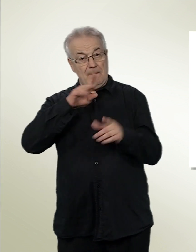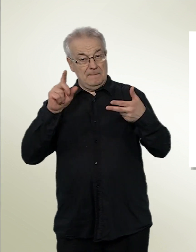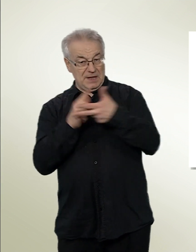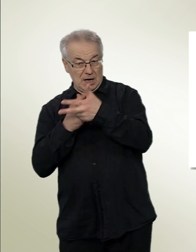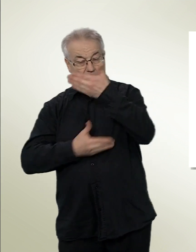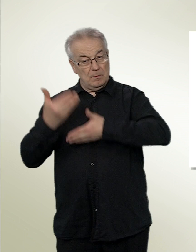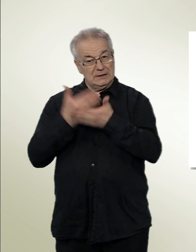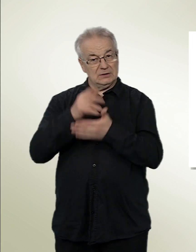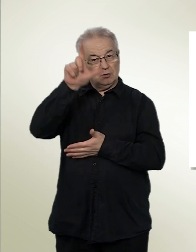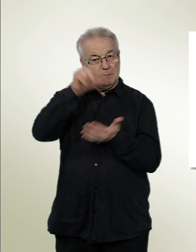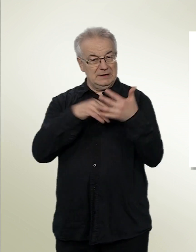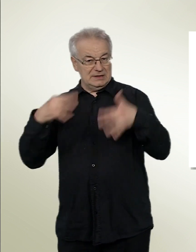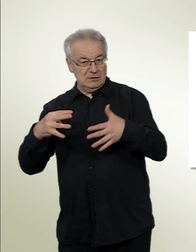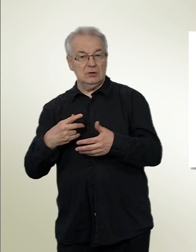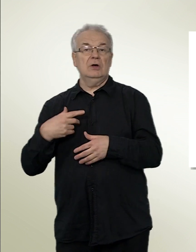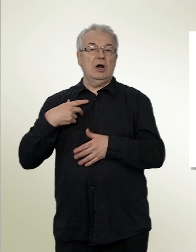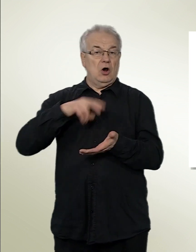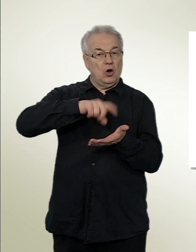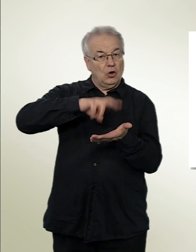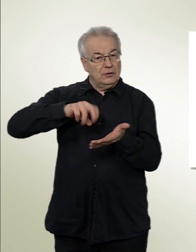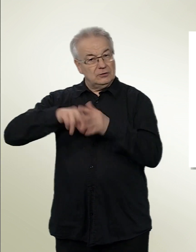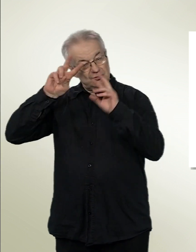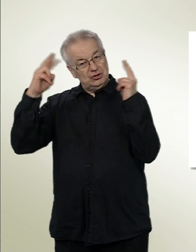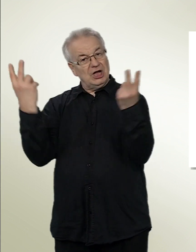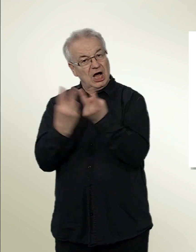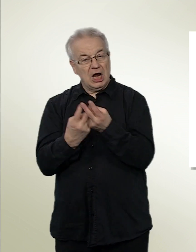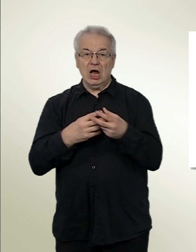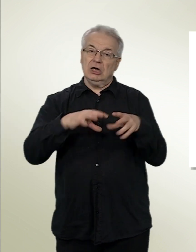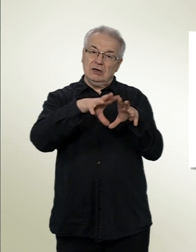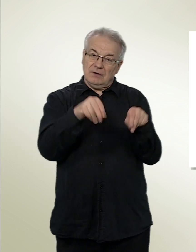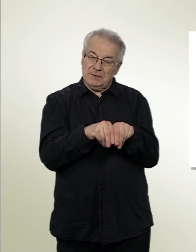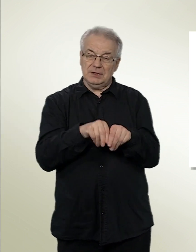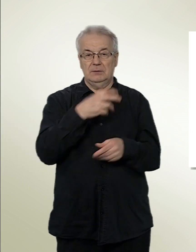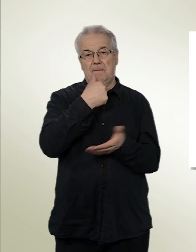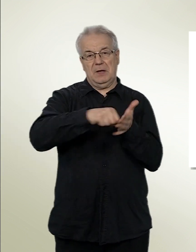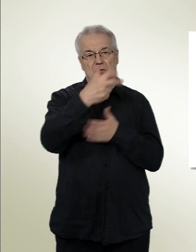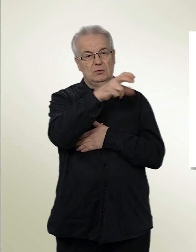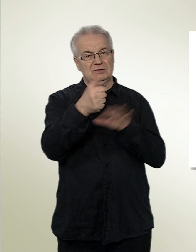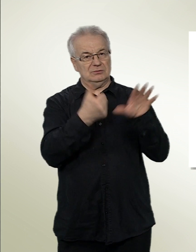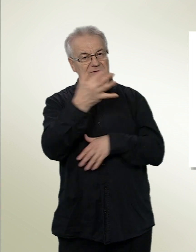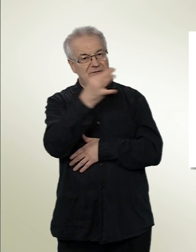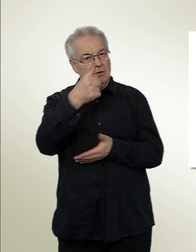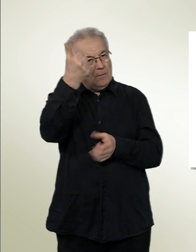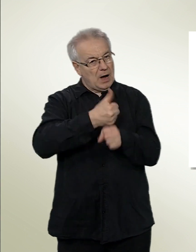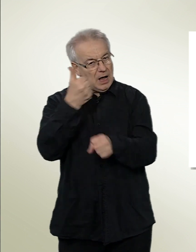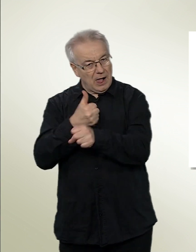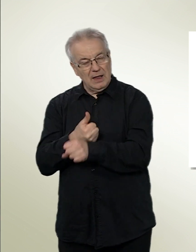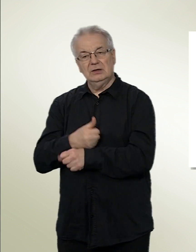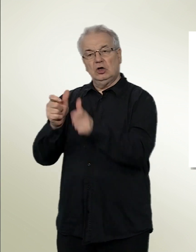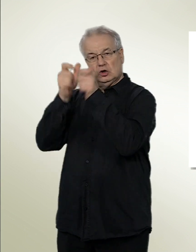en 2019 par une redevance générale. Les ménages ne paieront plus que 365 francs par an. Les entreprises